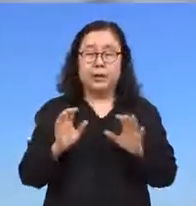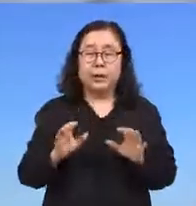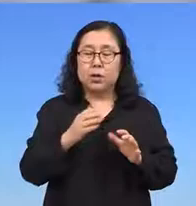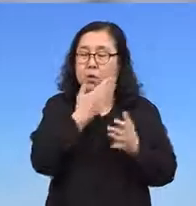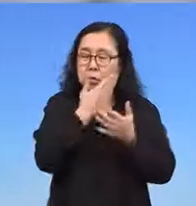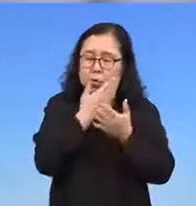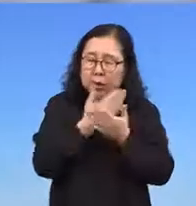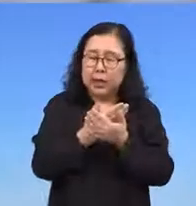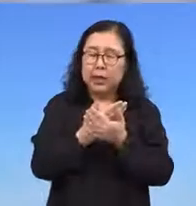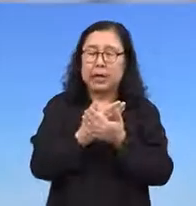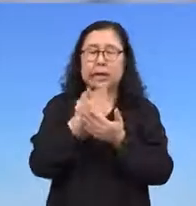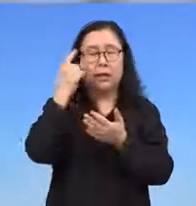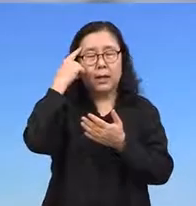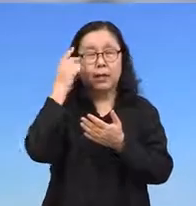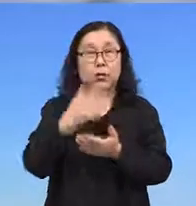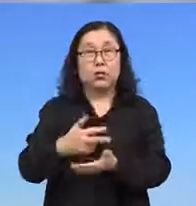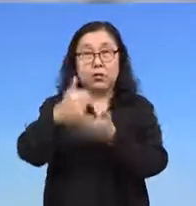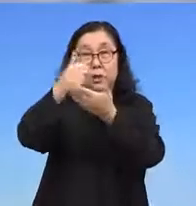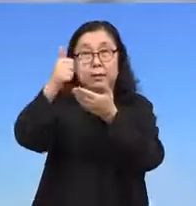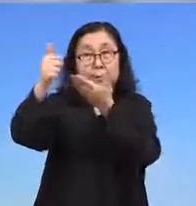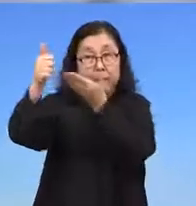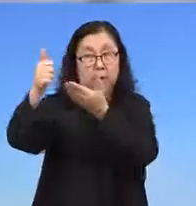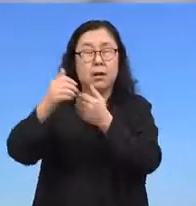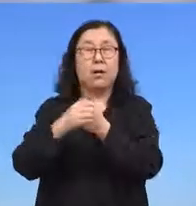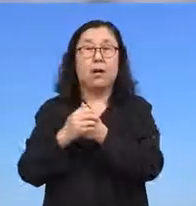오늘 현재를 소중히 여기시는 그 주님께서